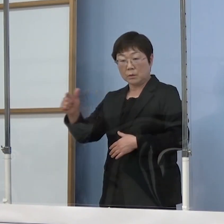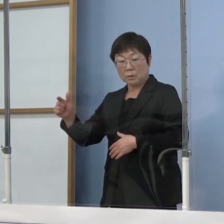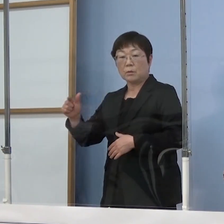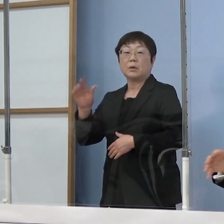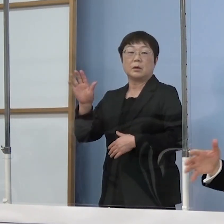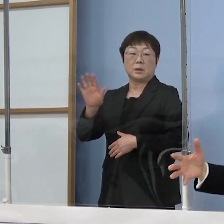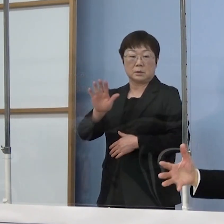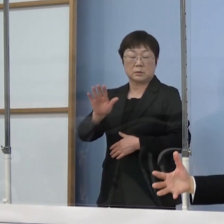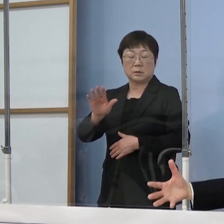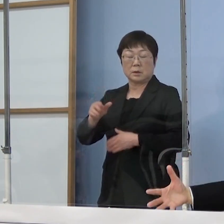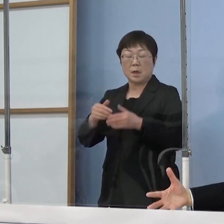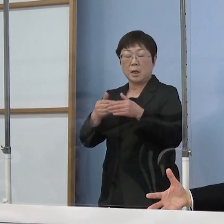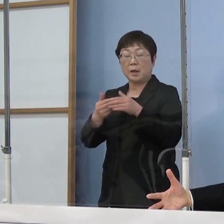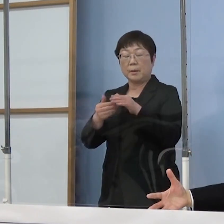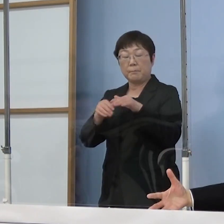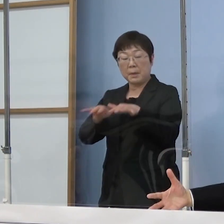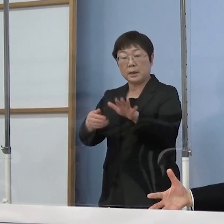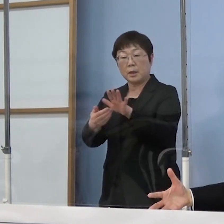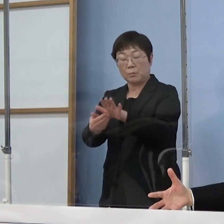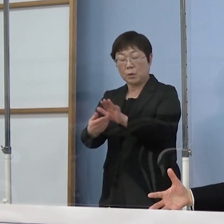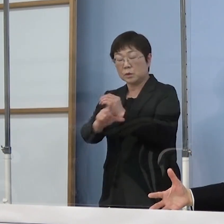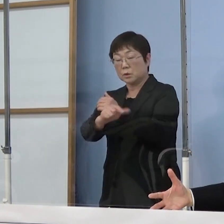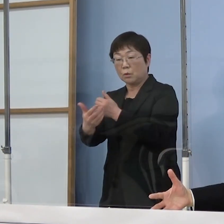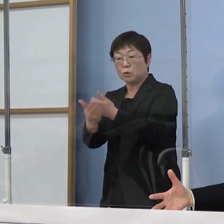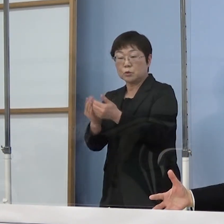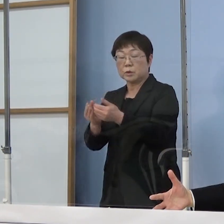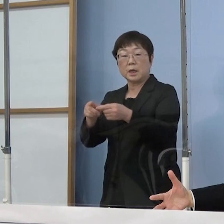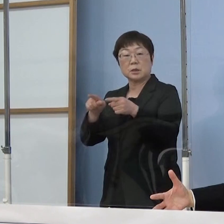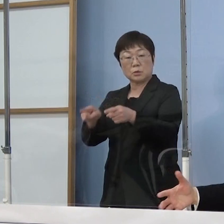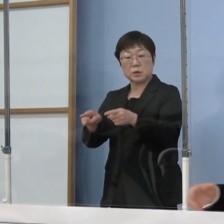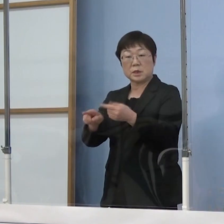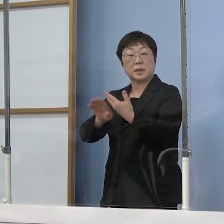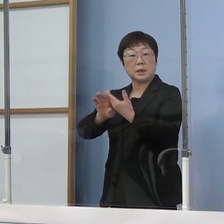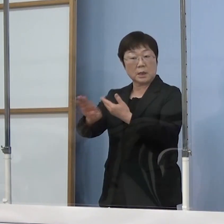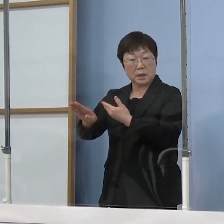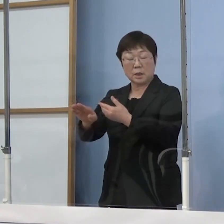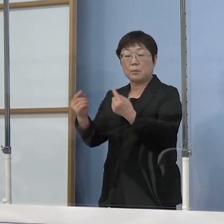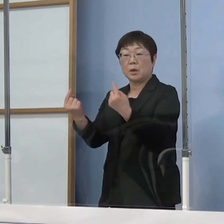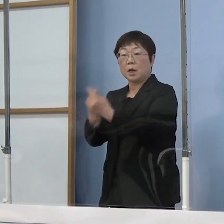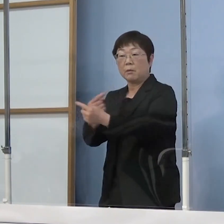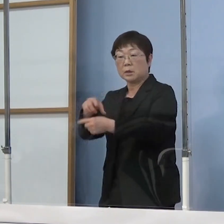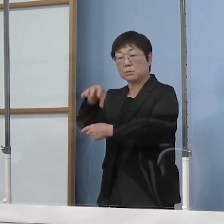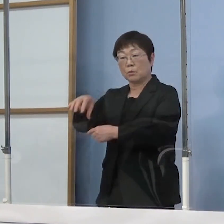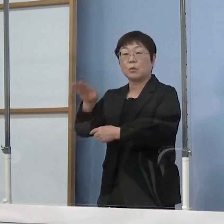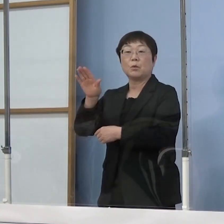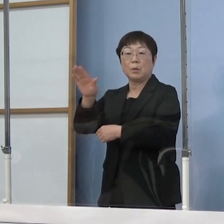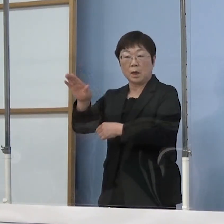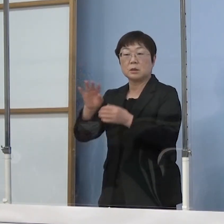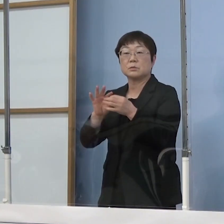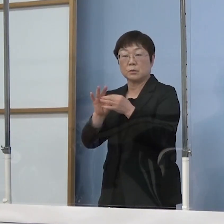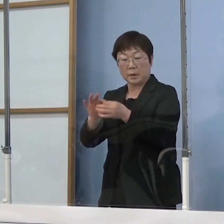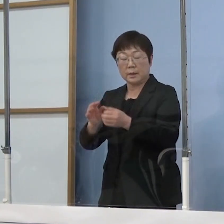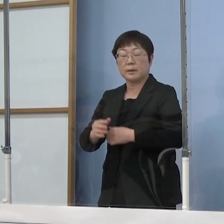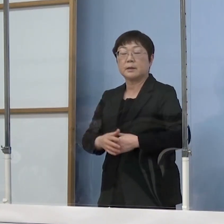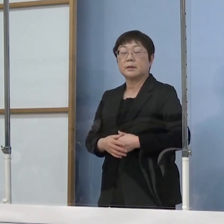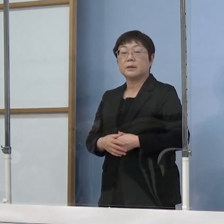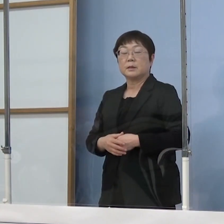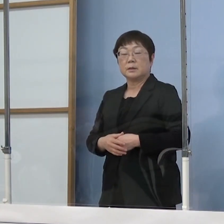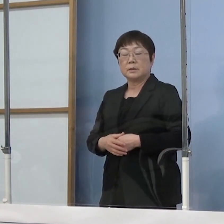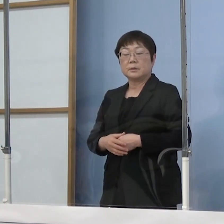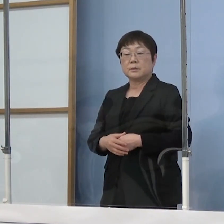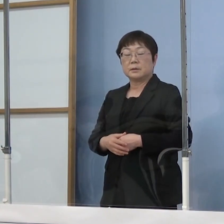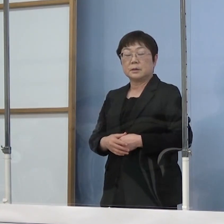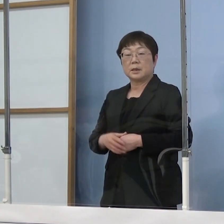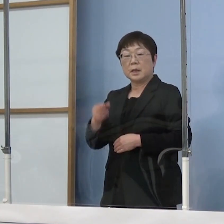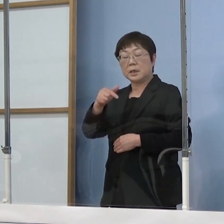。でまん延防止等重点措置にならなくても変わる部分がこうあったりするものですから、つまり